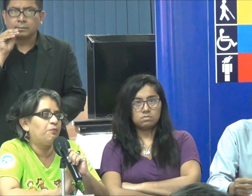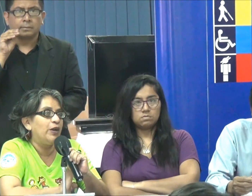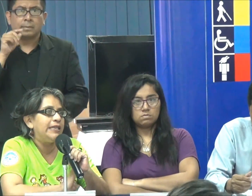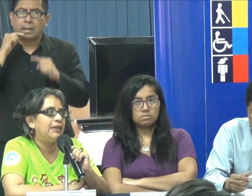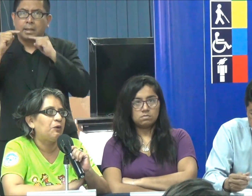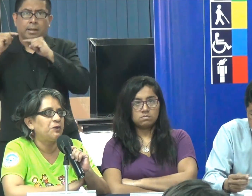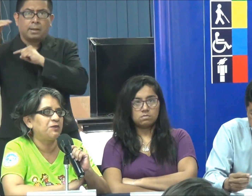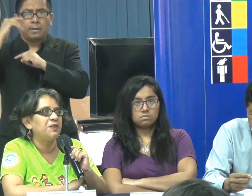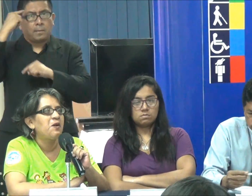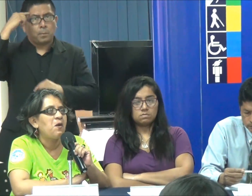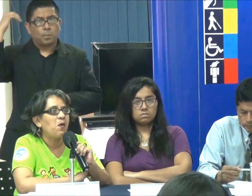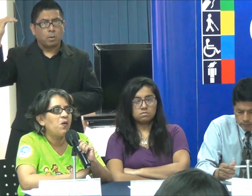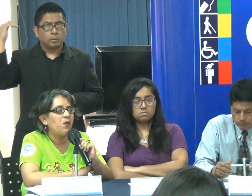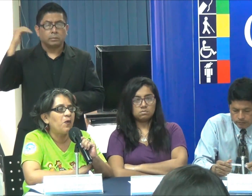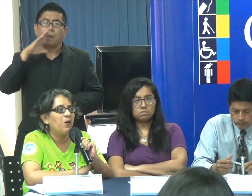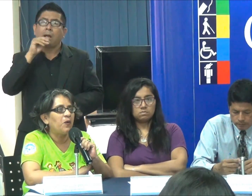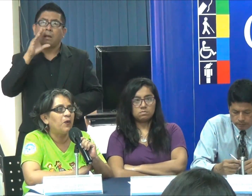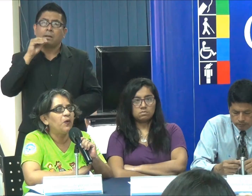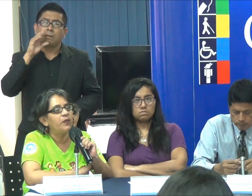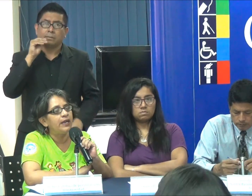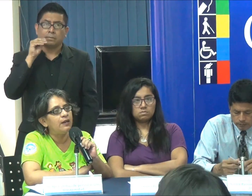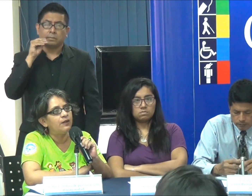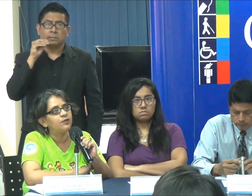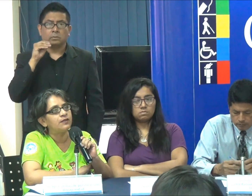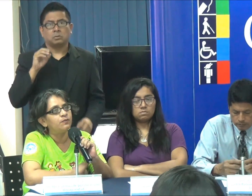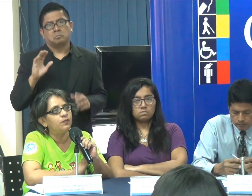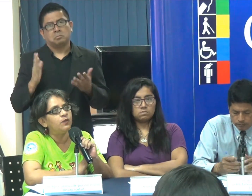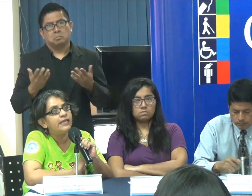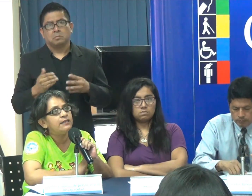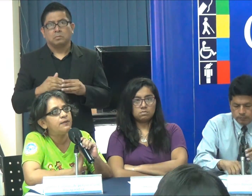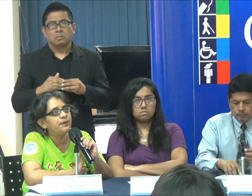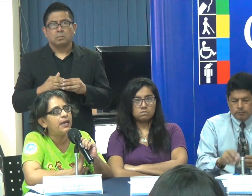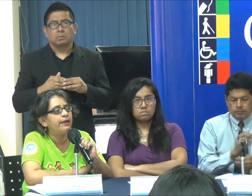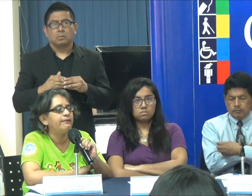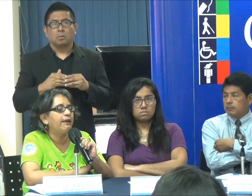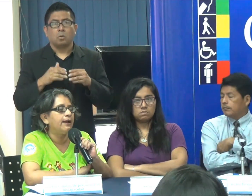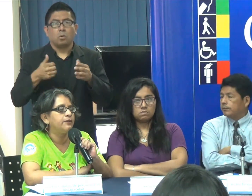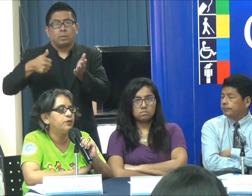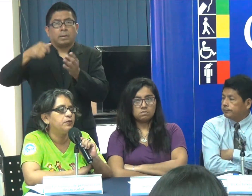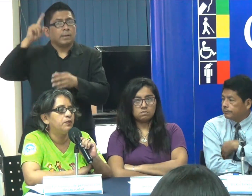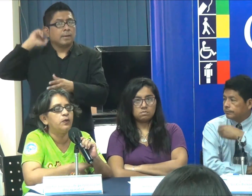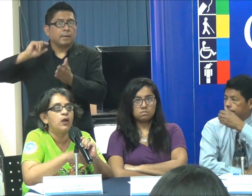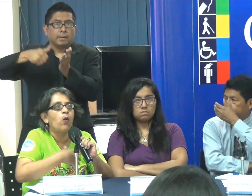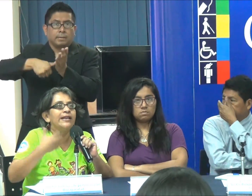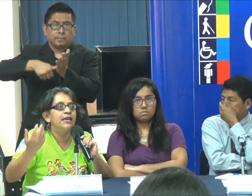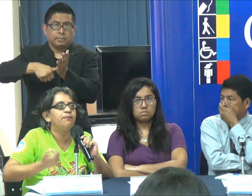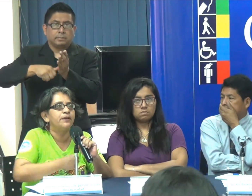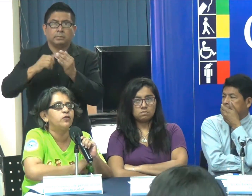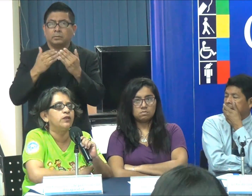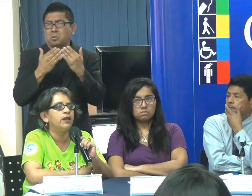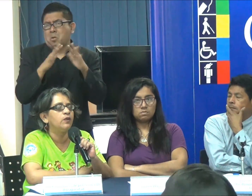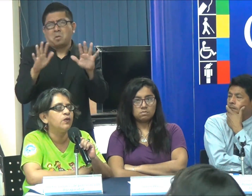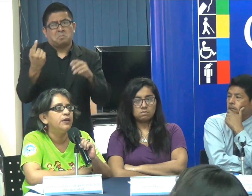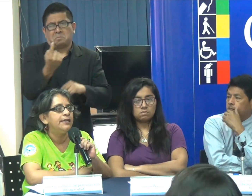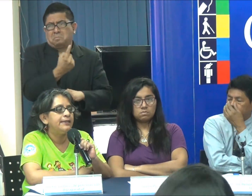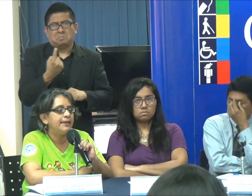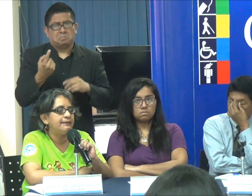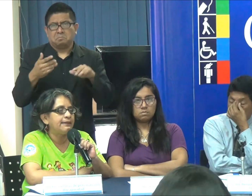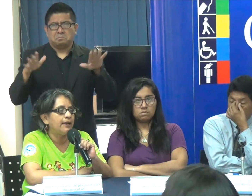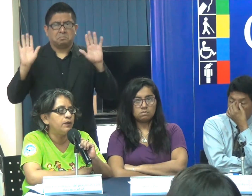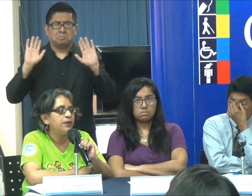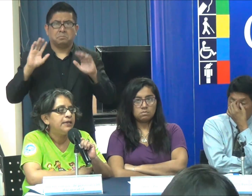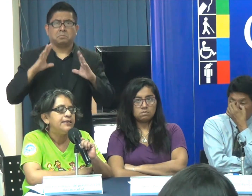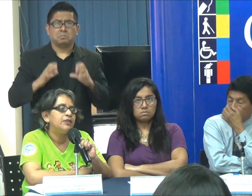jefes políticos o de los municipios en este caso, o de cualquier personero